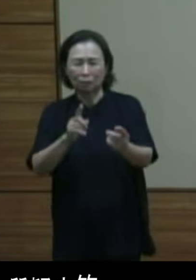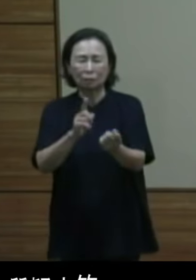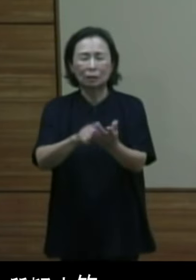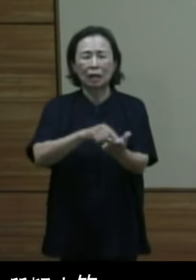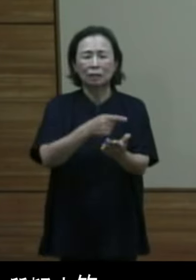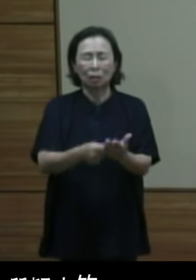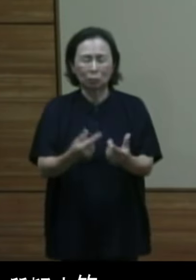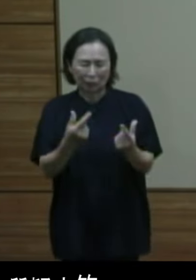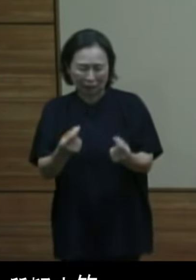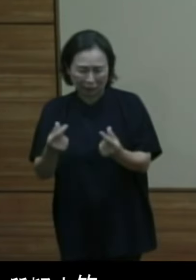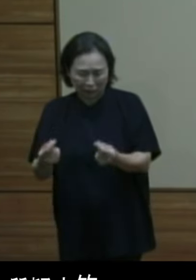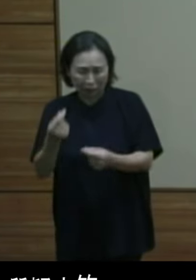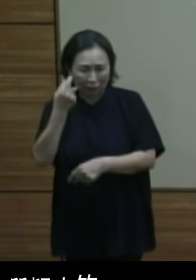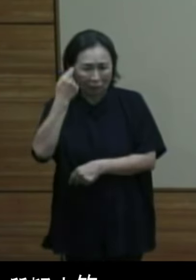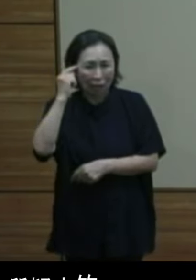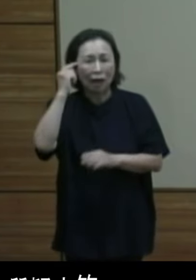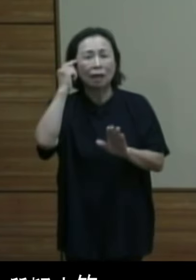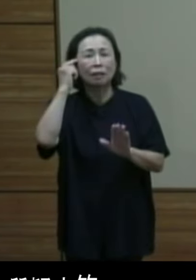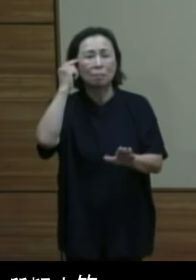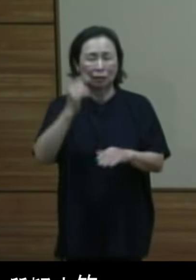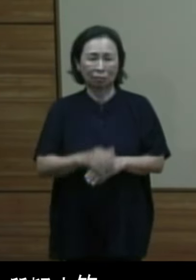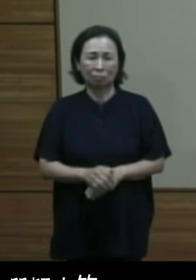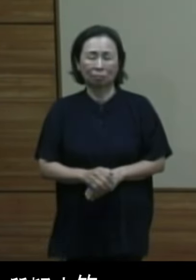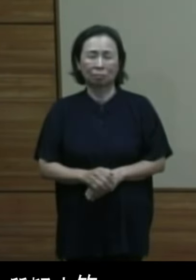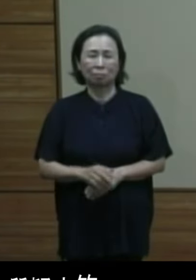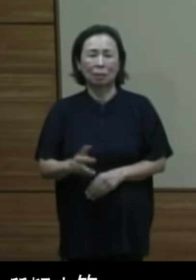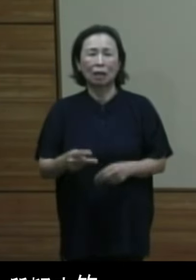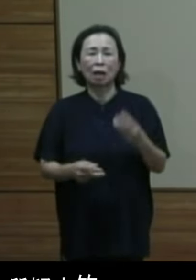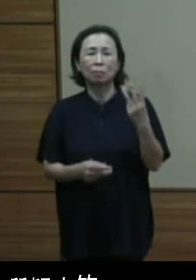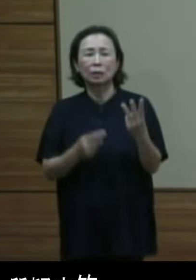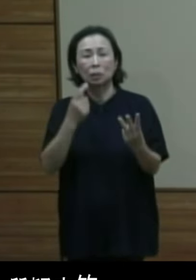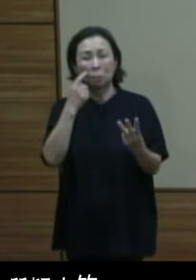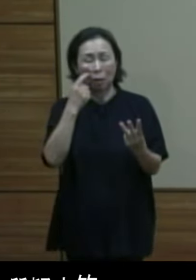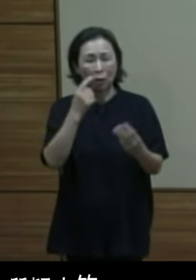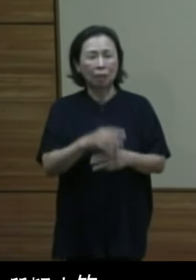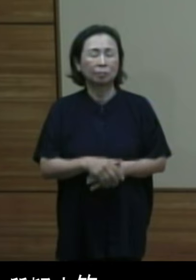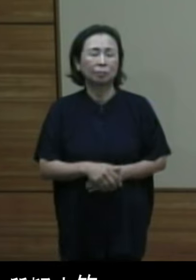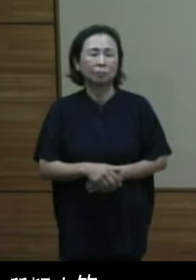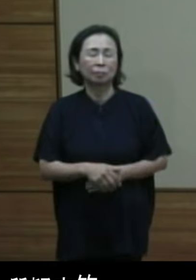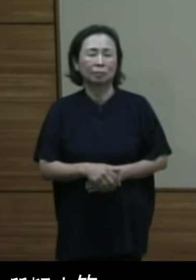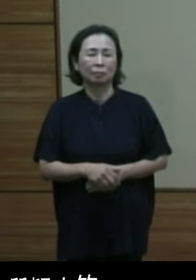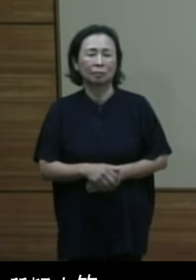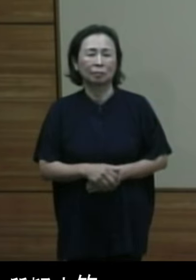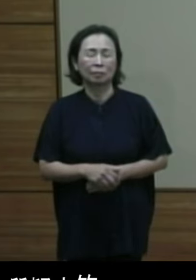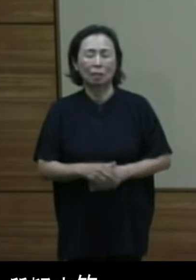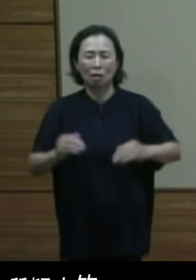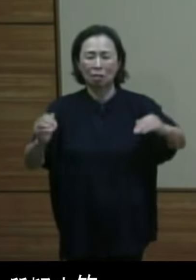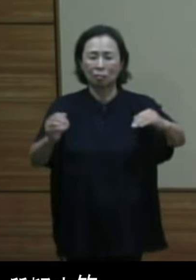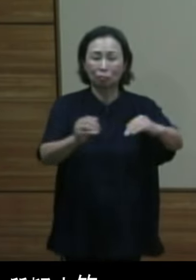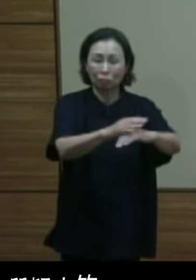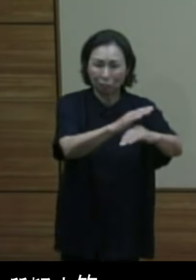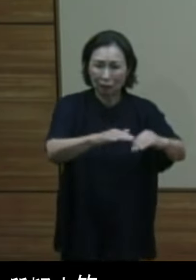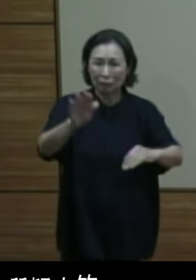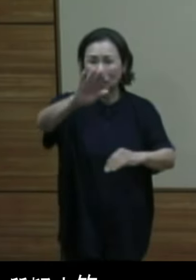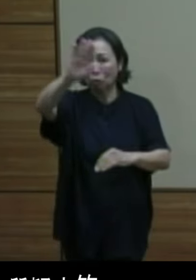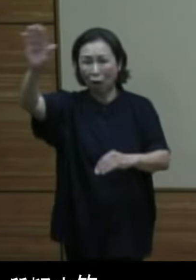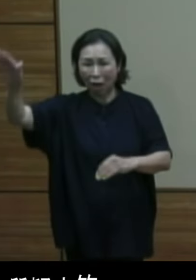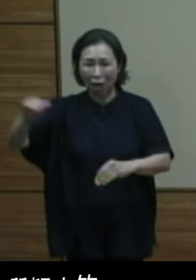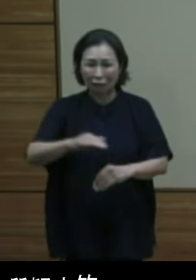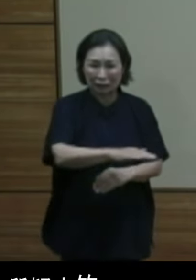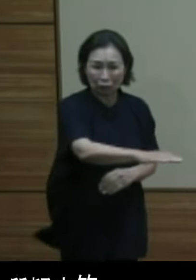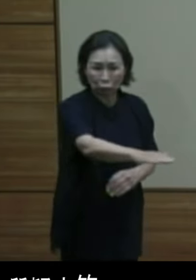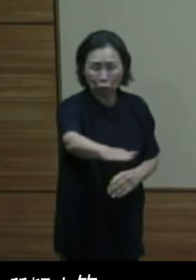いということを考えています。それから3つ目はですね、いわゆる、海の空もそうなんですけども、陸上もそうなんです